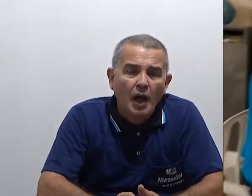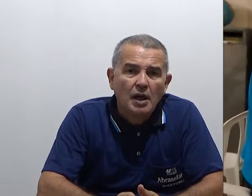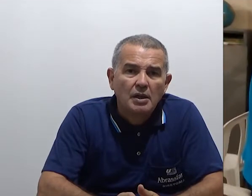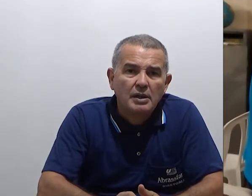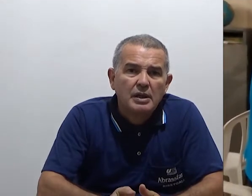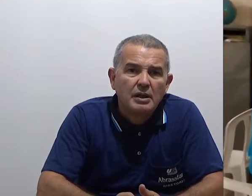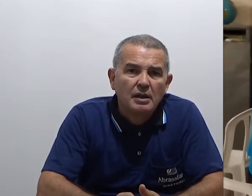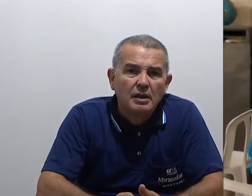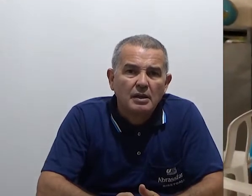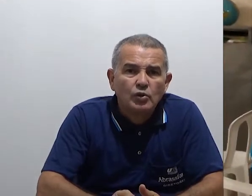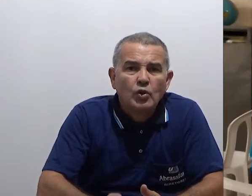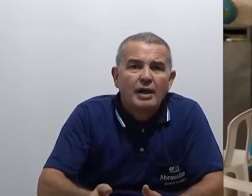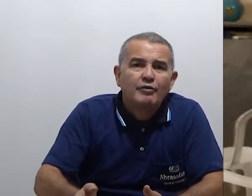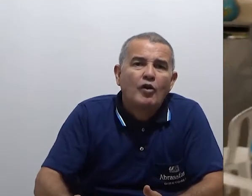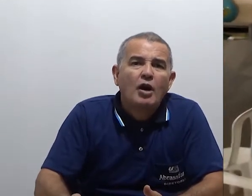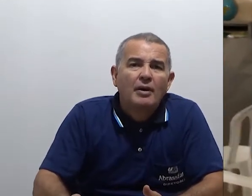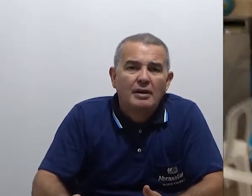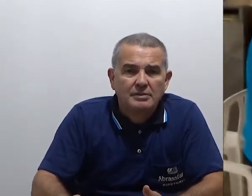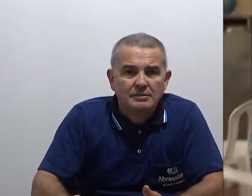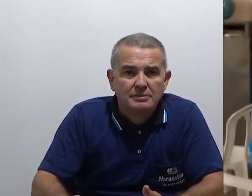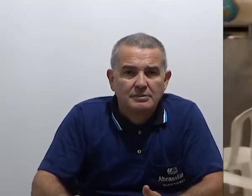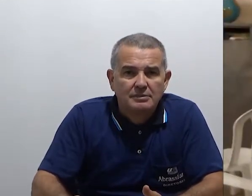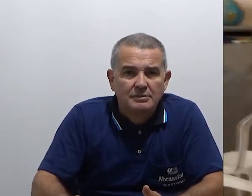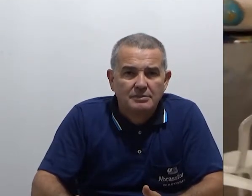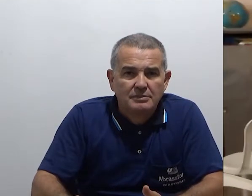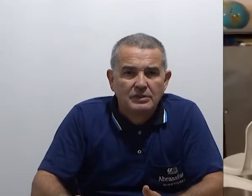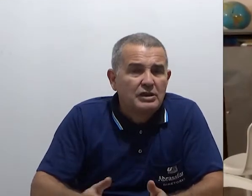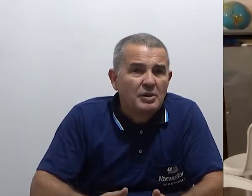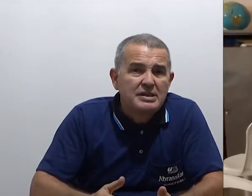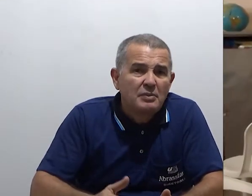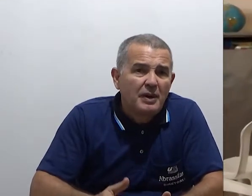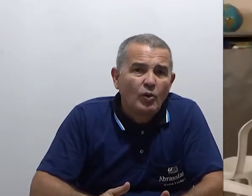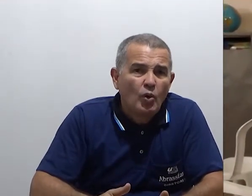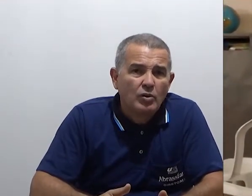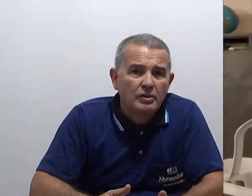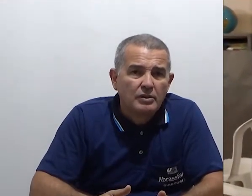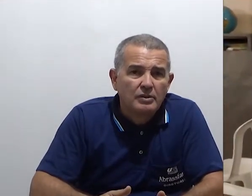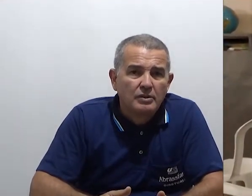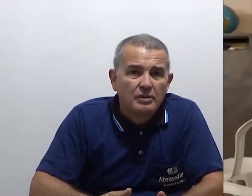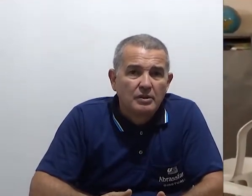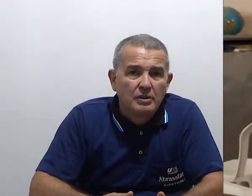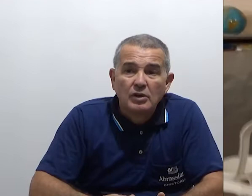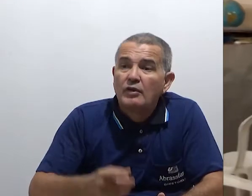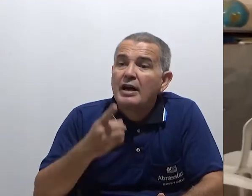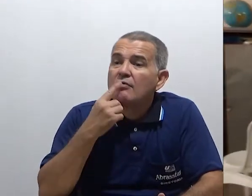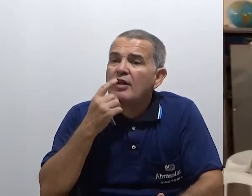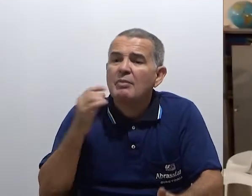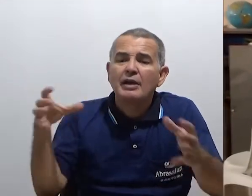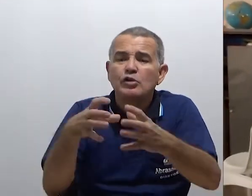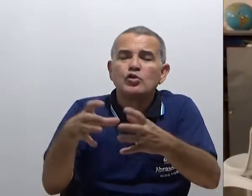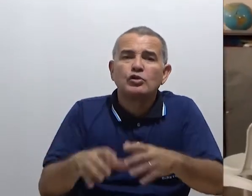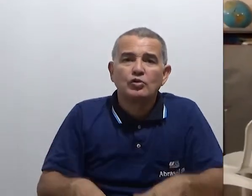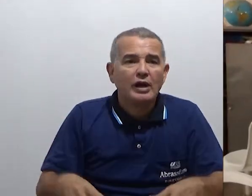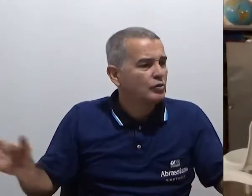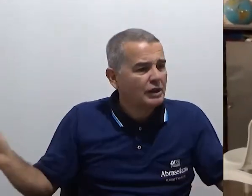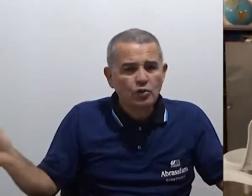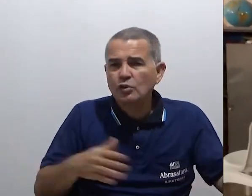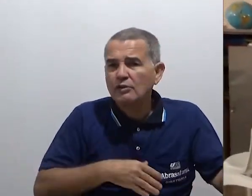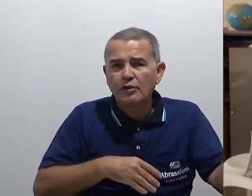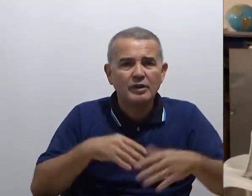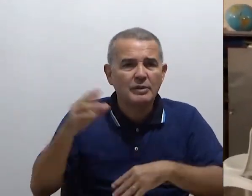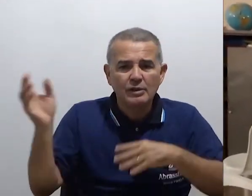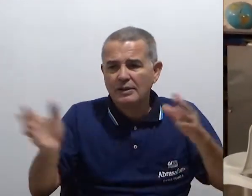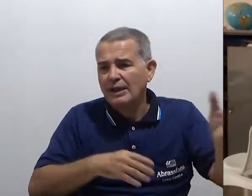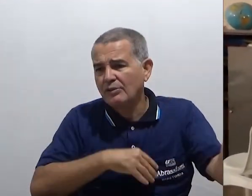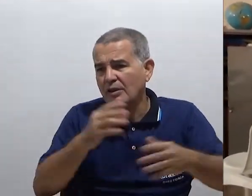cor do que à forma. Então é sempre a cor. Então vai, vermelho junto, aí junta tudo